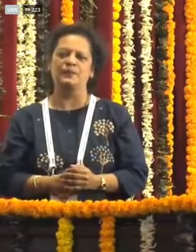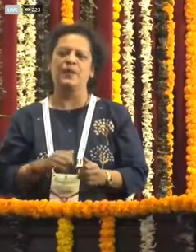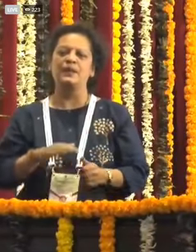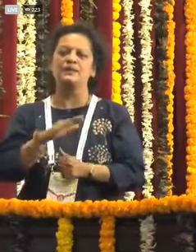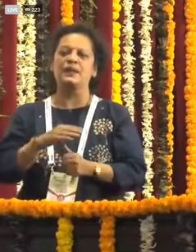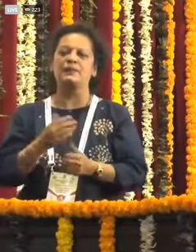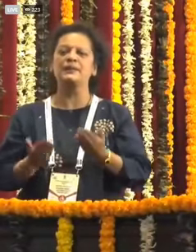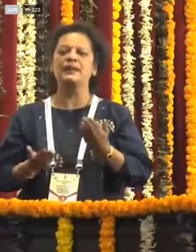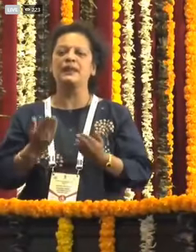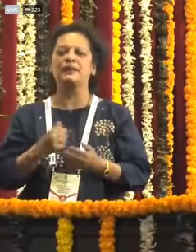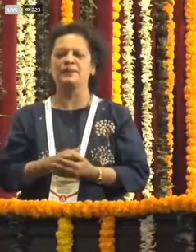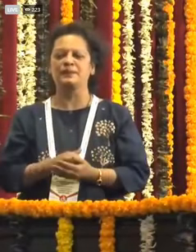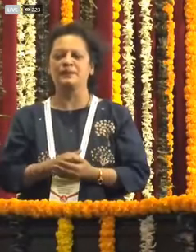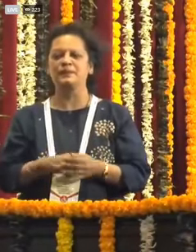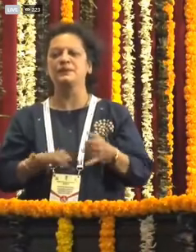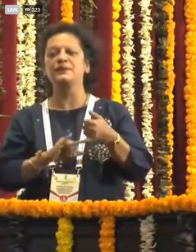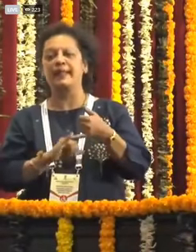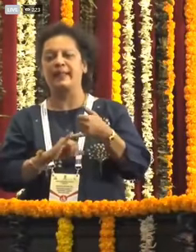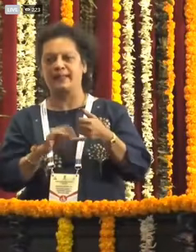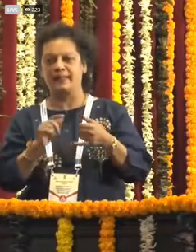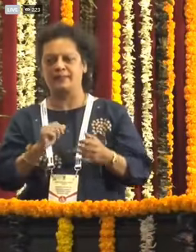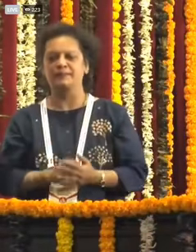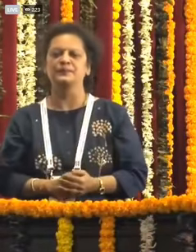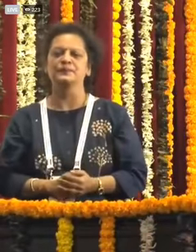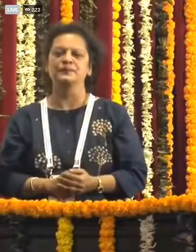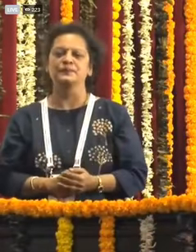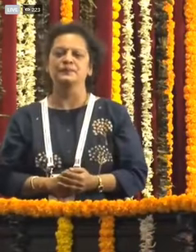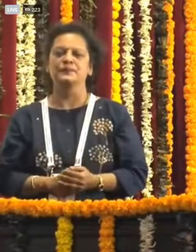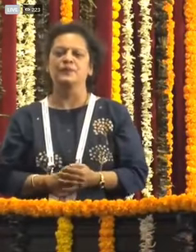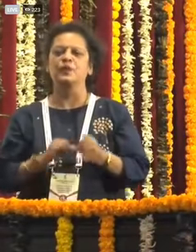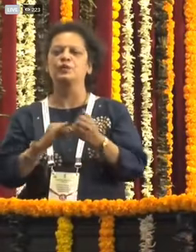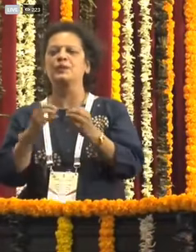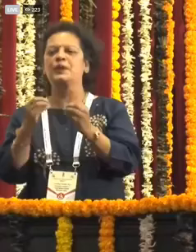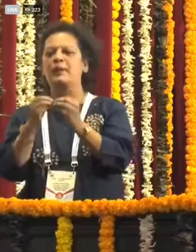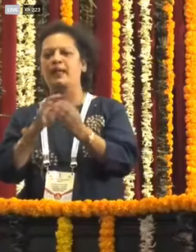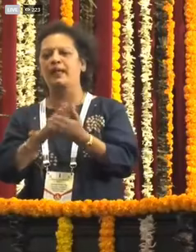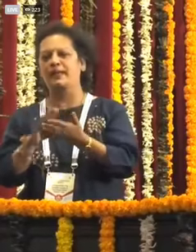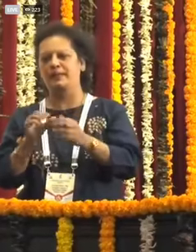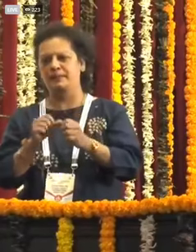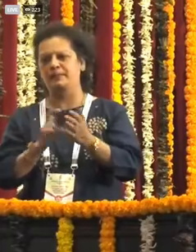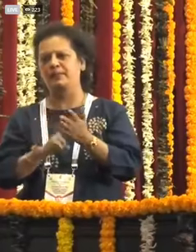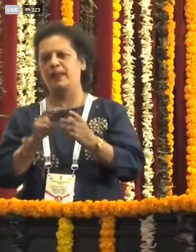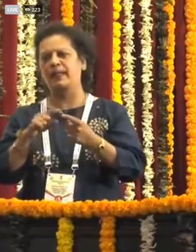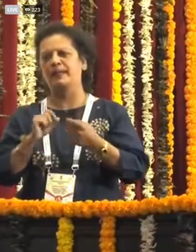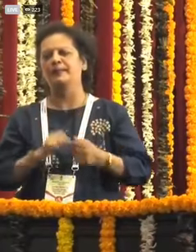सामाजिक न्याय विभागाचे सचिव सुमंत भांगेजी,